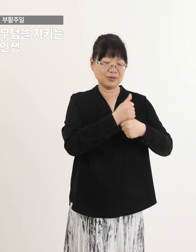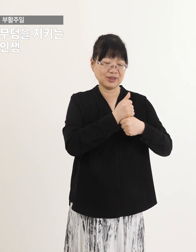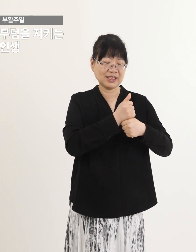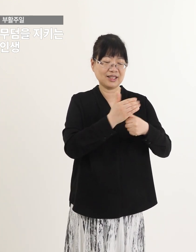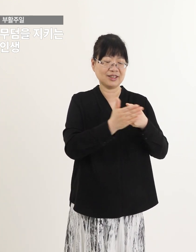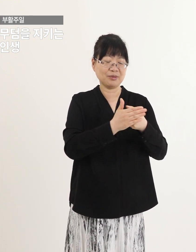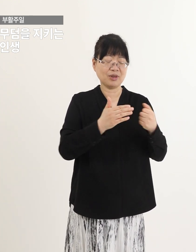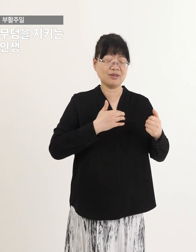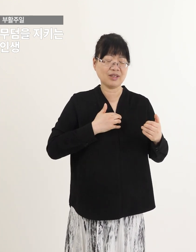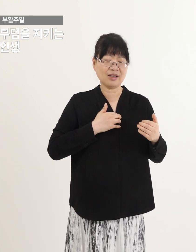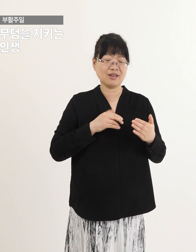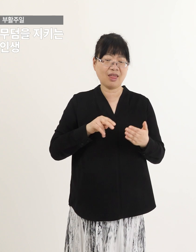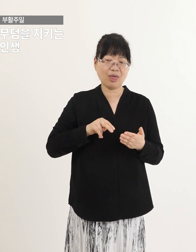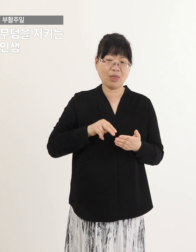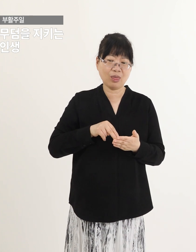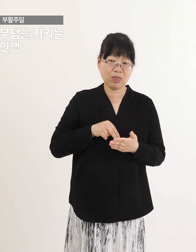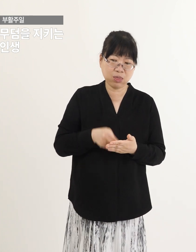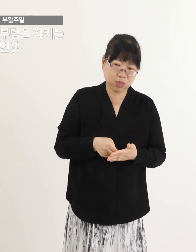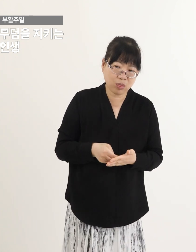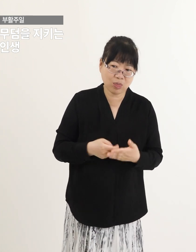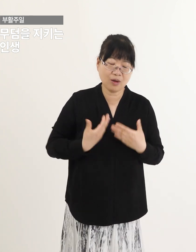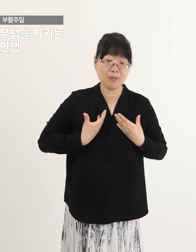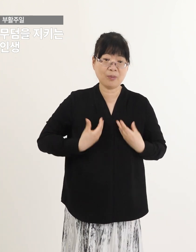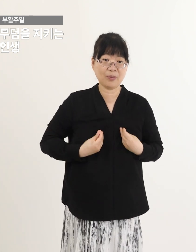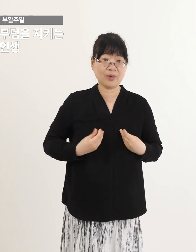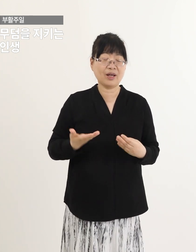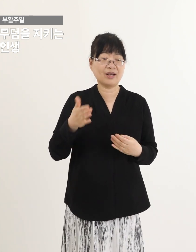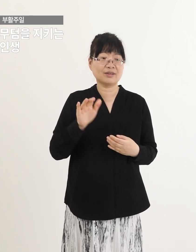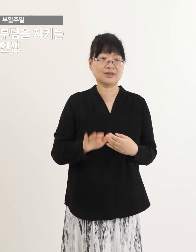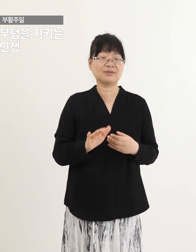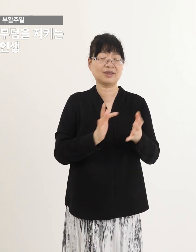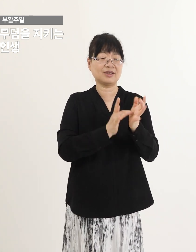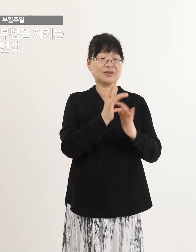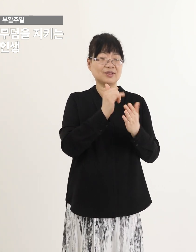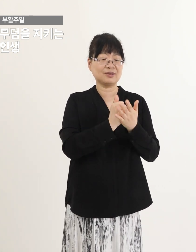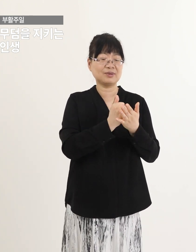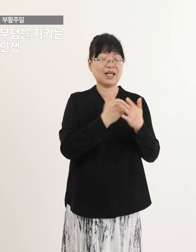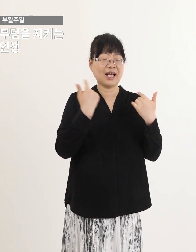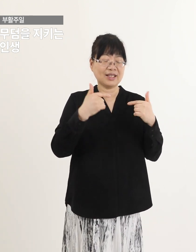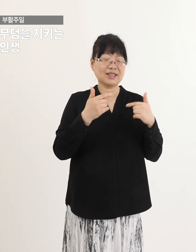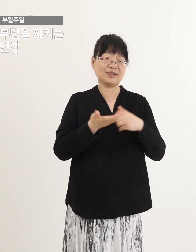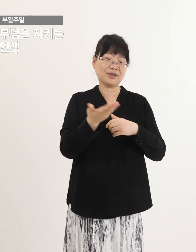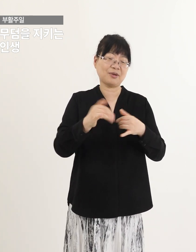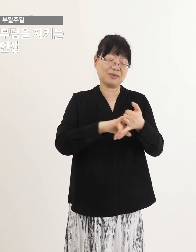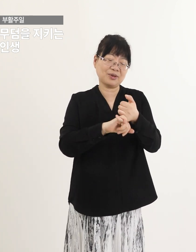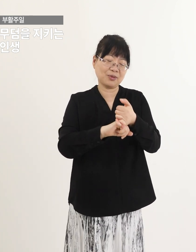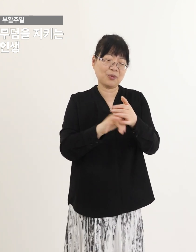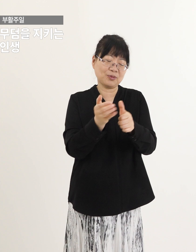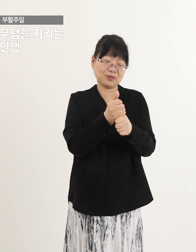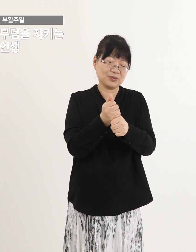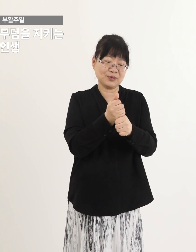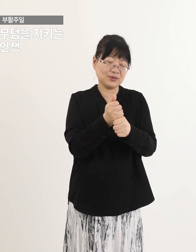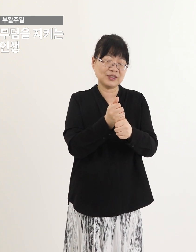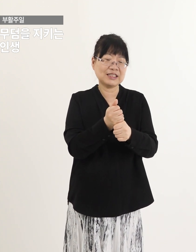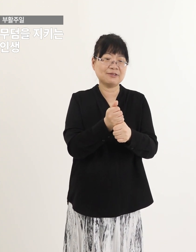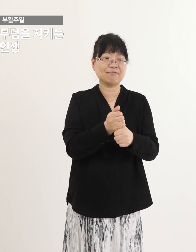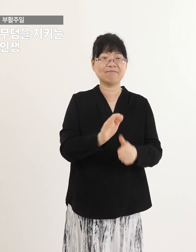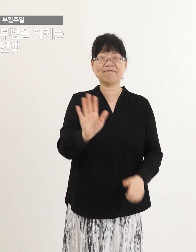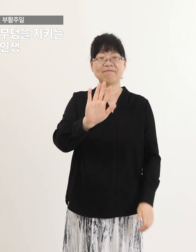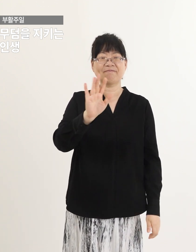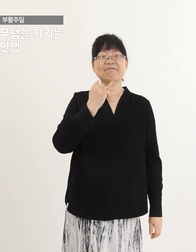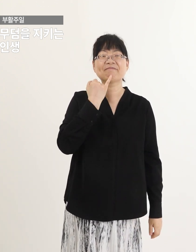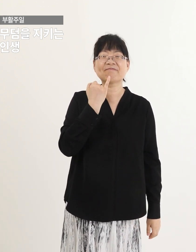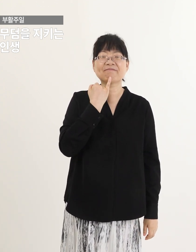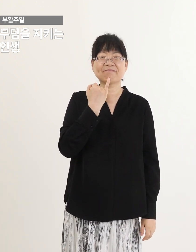나는 넘어지는데 예수님이 꼭 붙드시고 어딜 이러시는